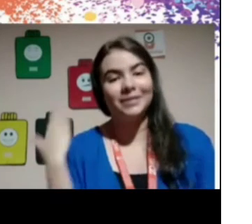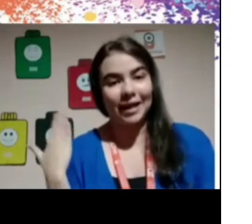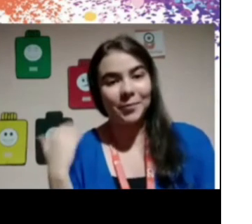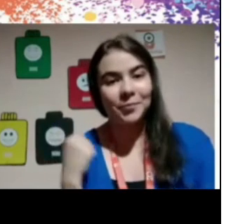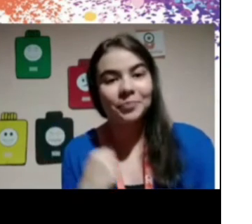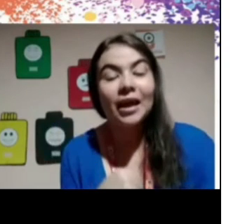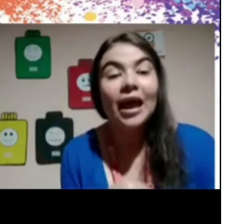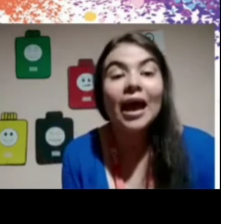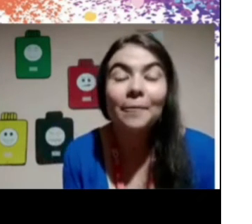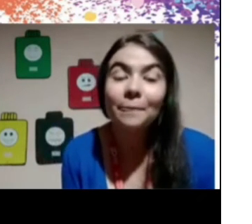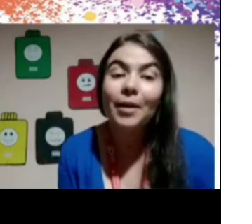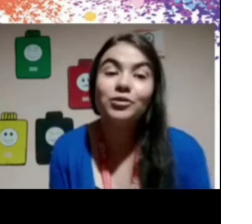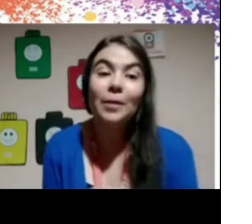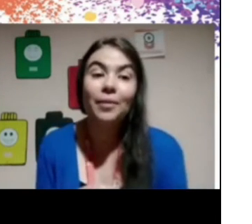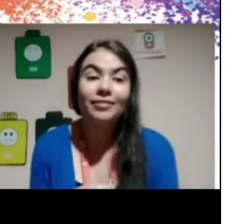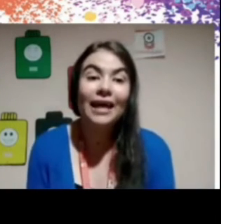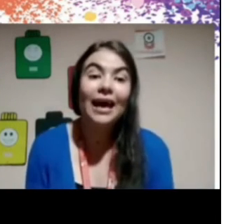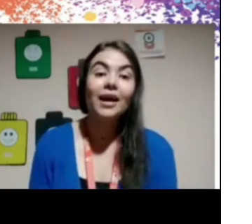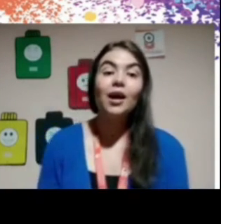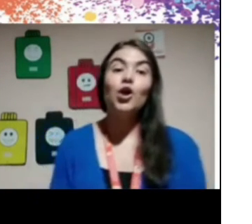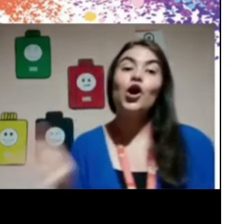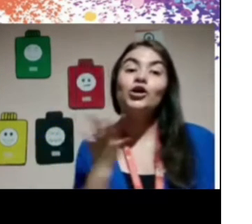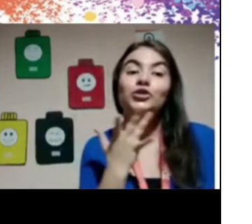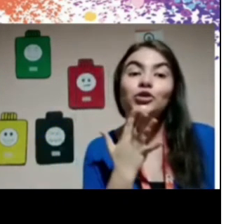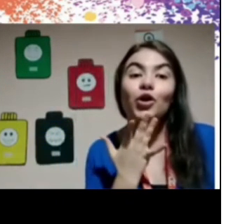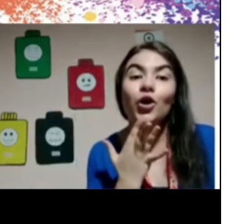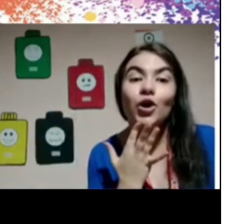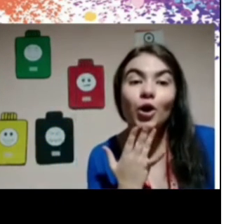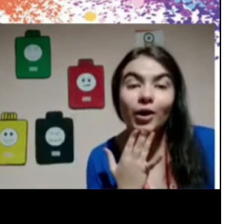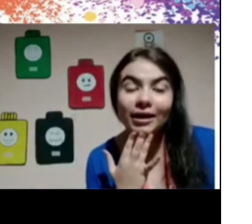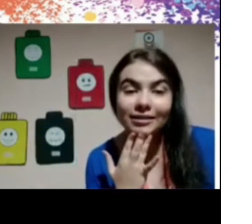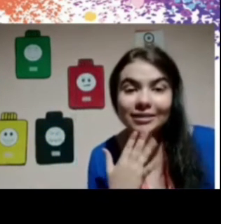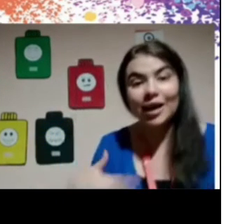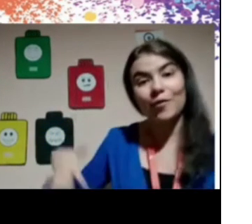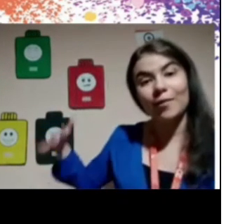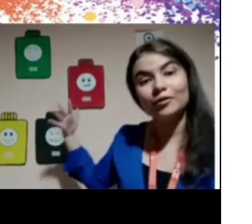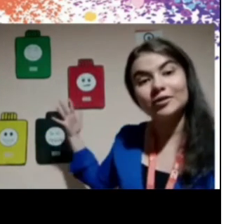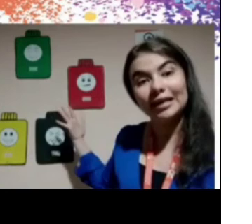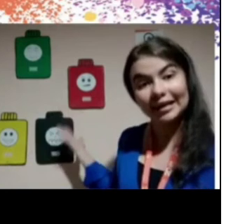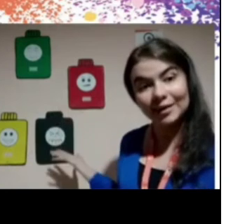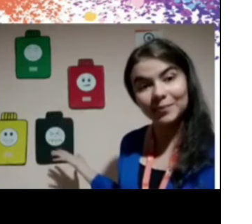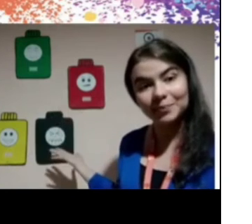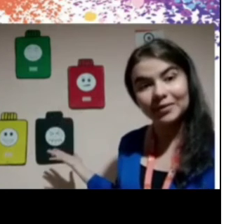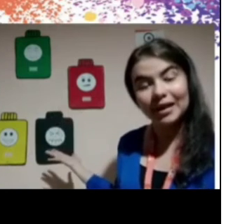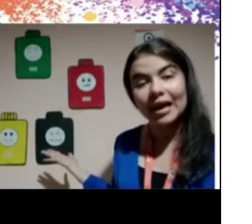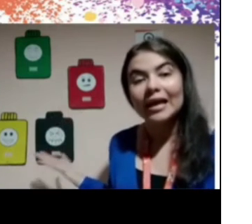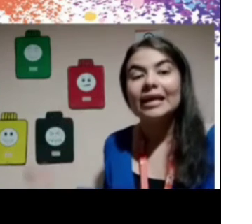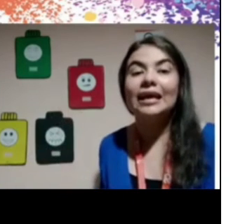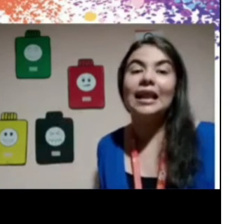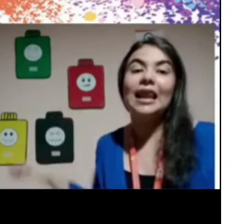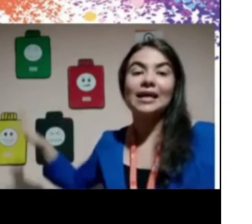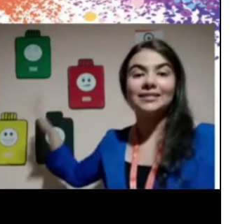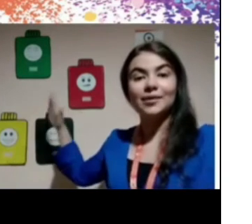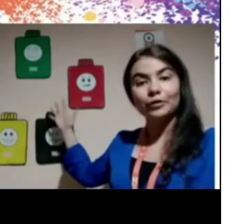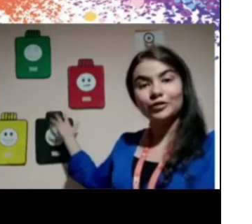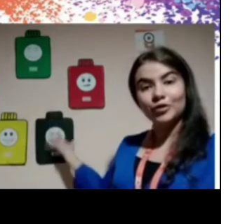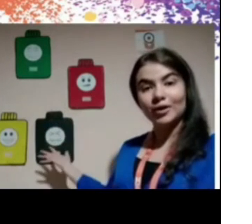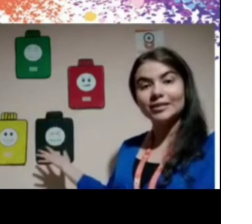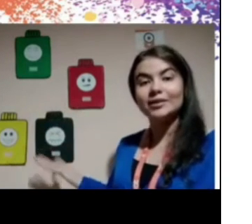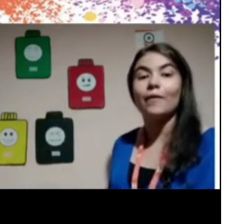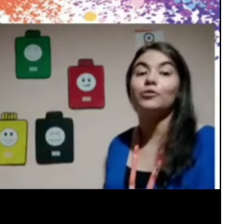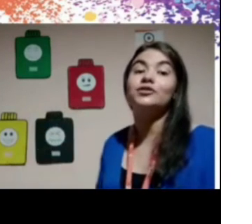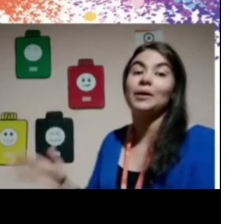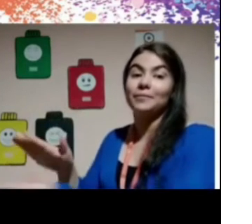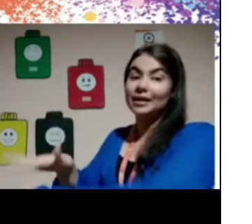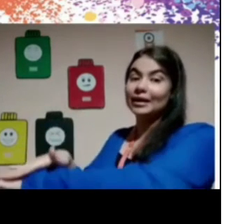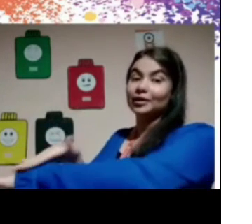Vamos a empezar. Vamos a aprender los colores que vemos aquí y las